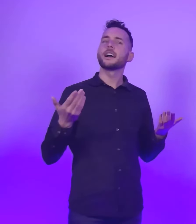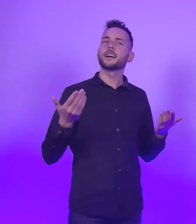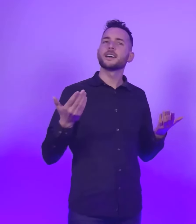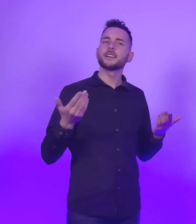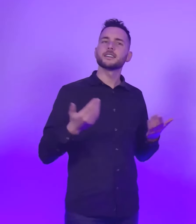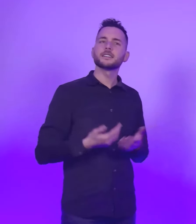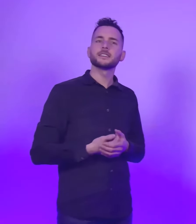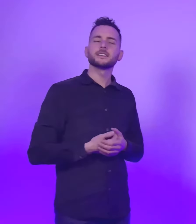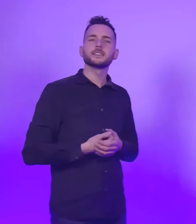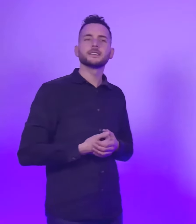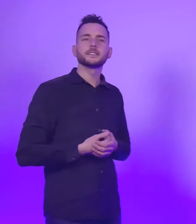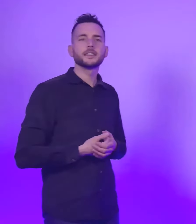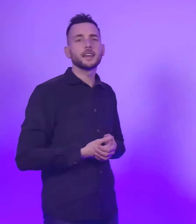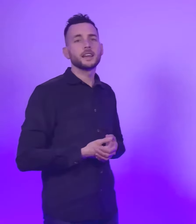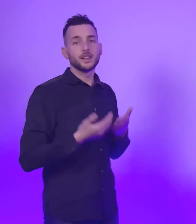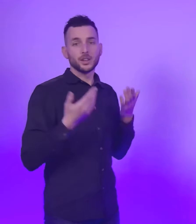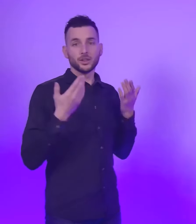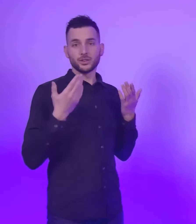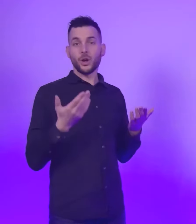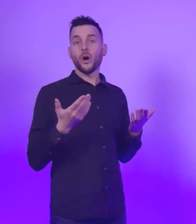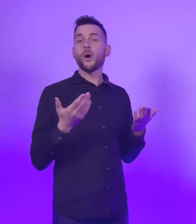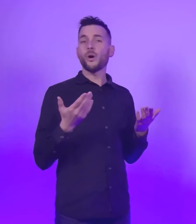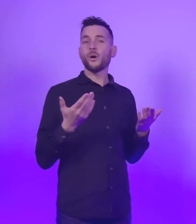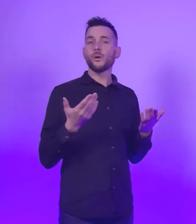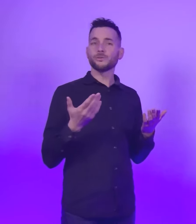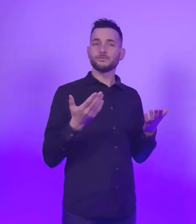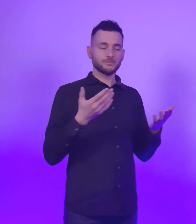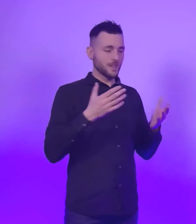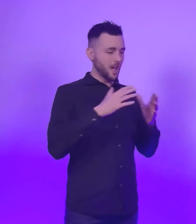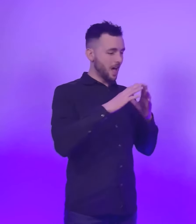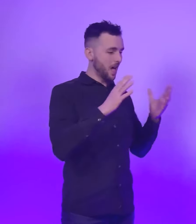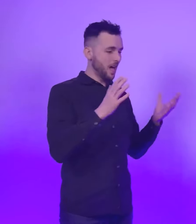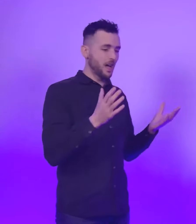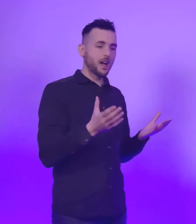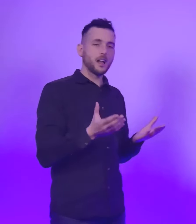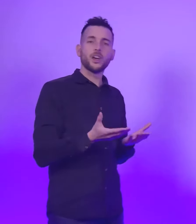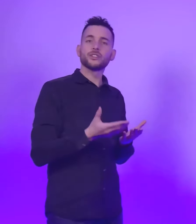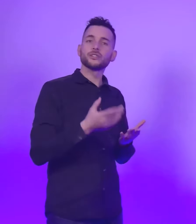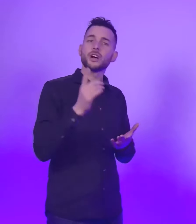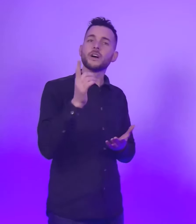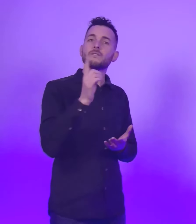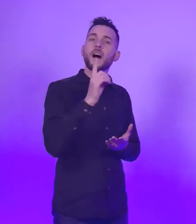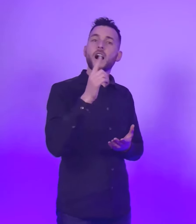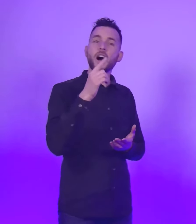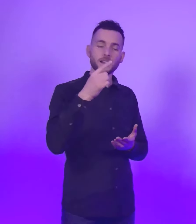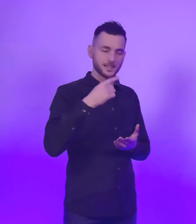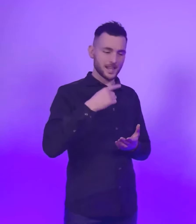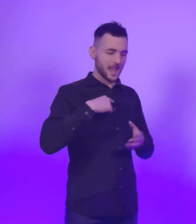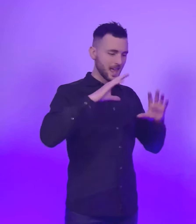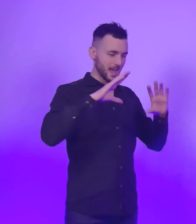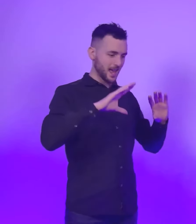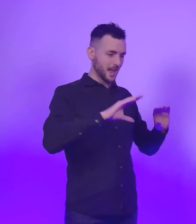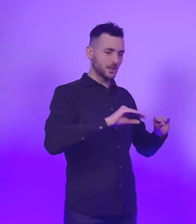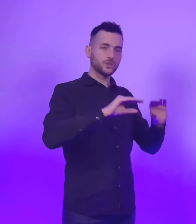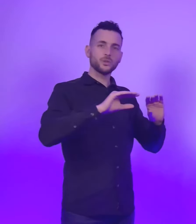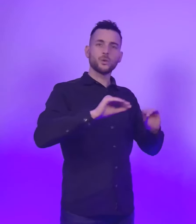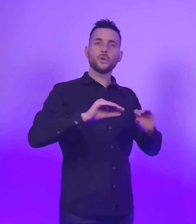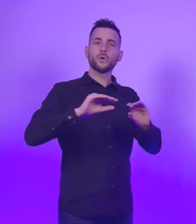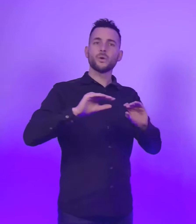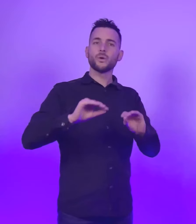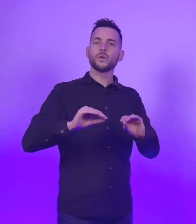zijn. En zo in alles wat ik